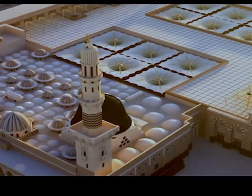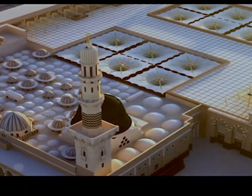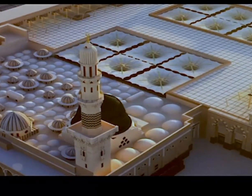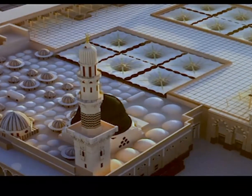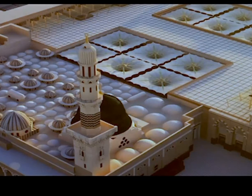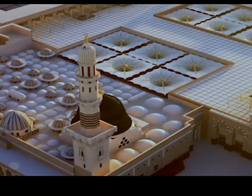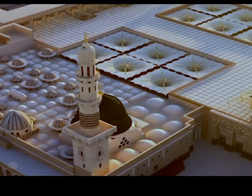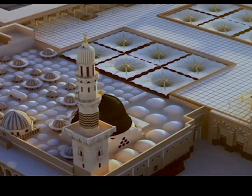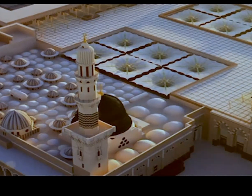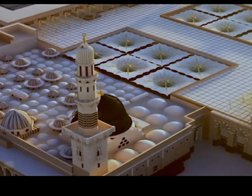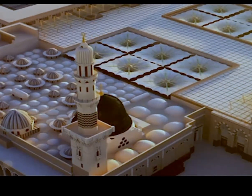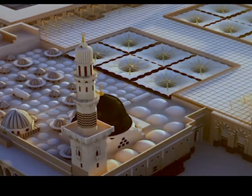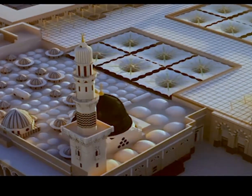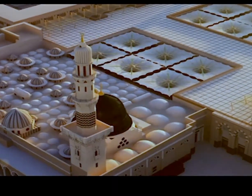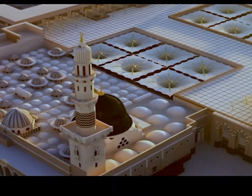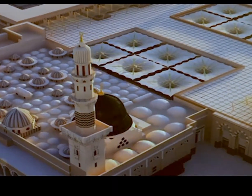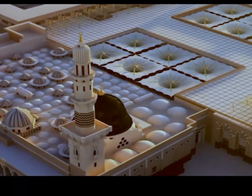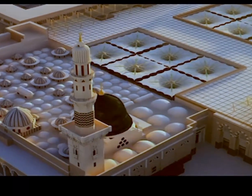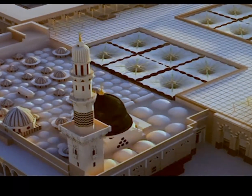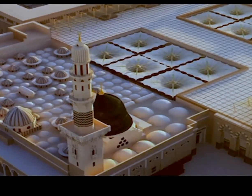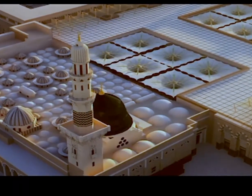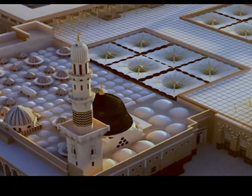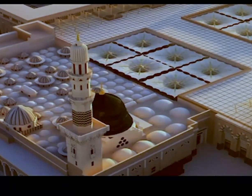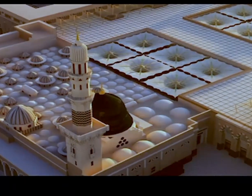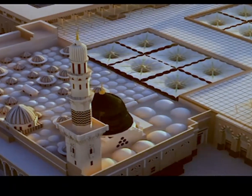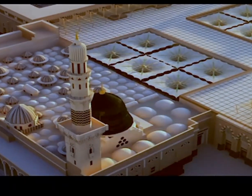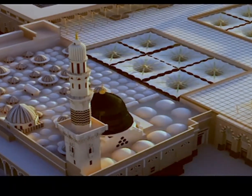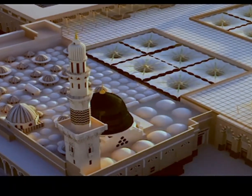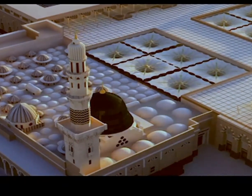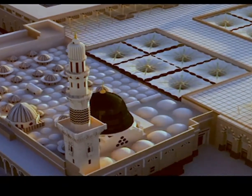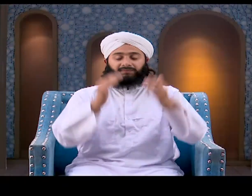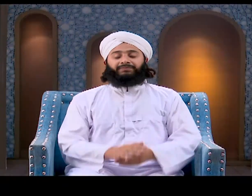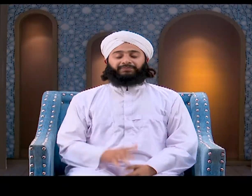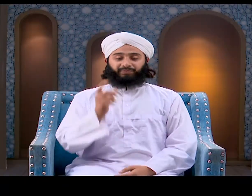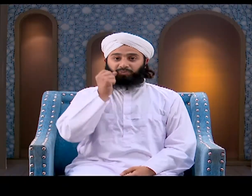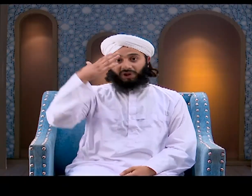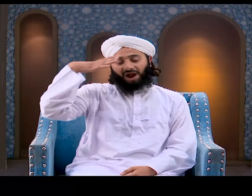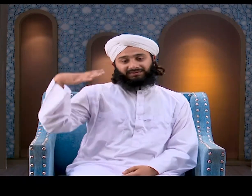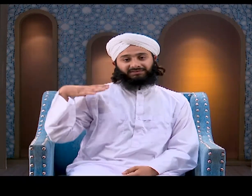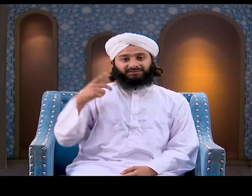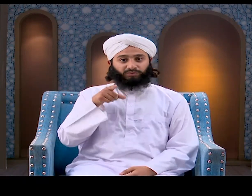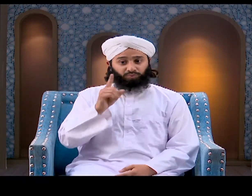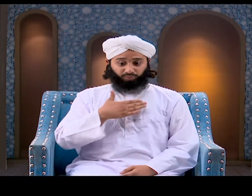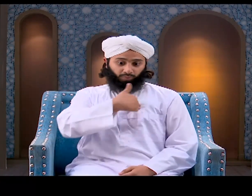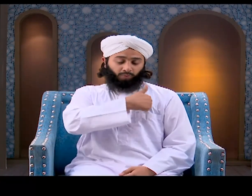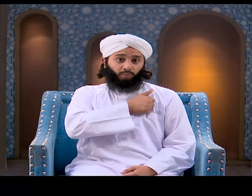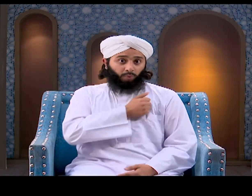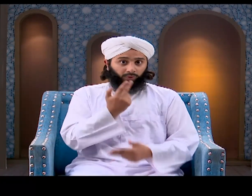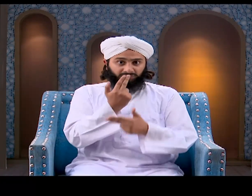علی الحبیب صلی اللہ علی محمد۔ اے عاشقان رسول، موت سے متعلق جو بات ہم نہیں جانتے وہ